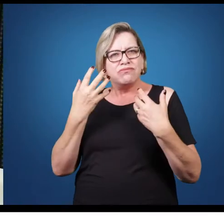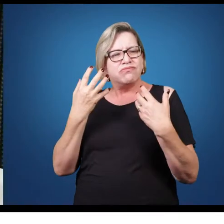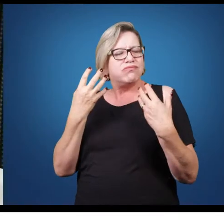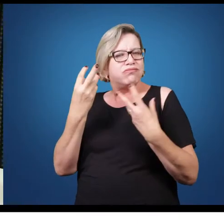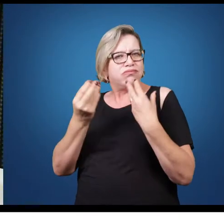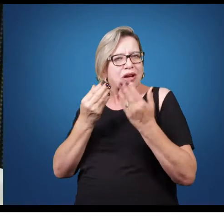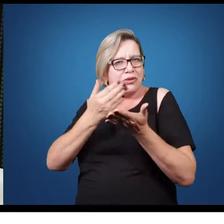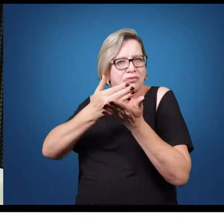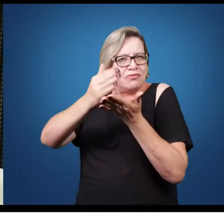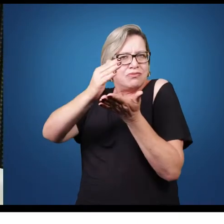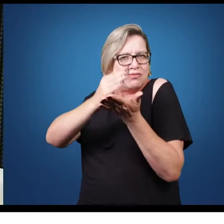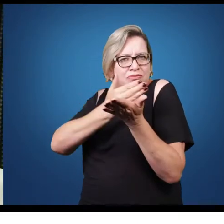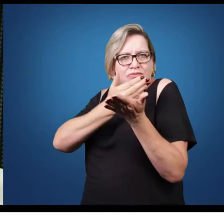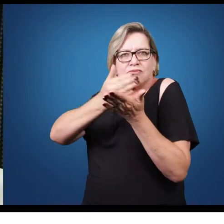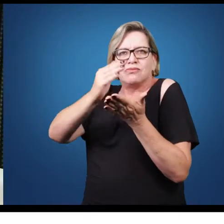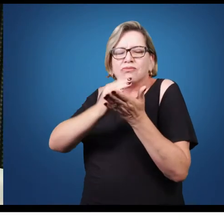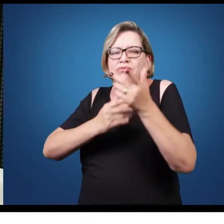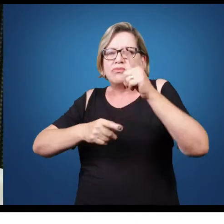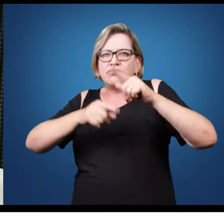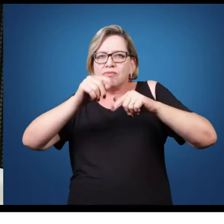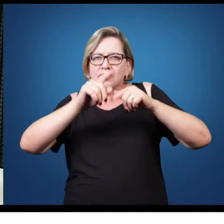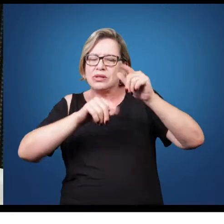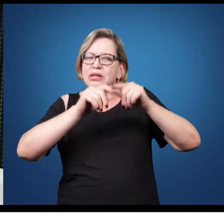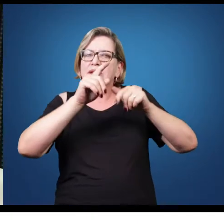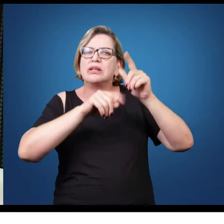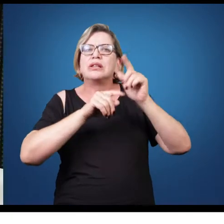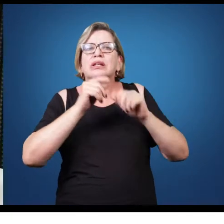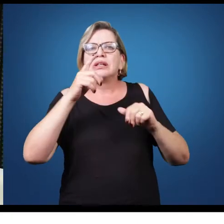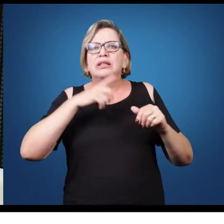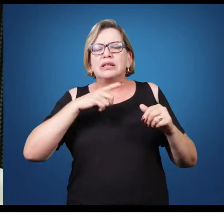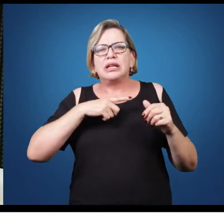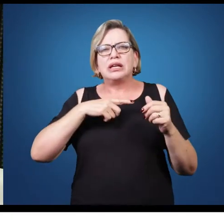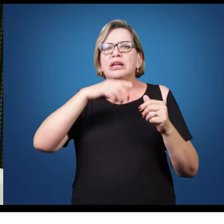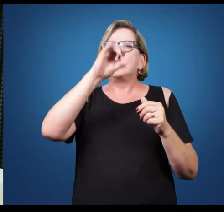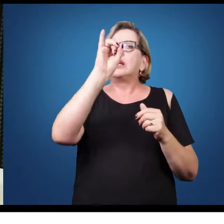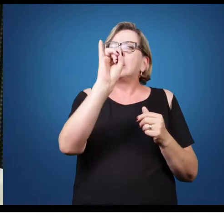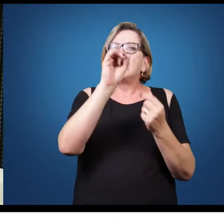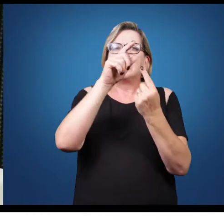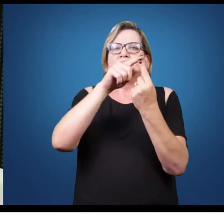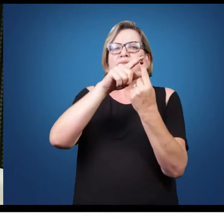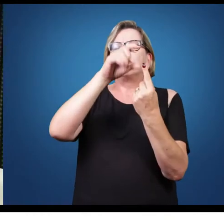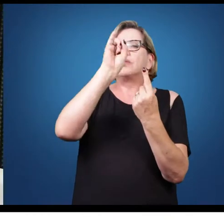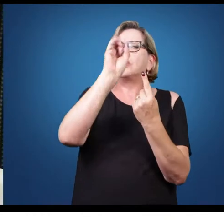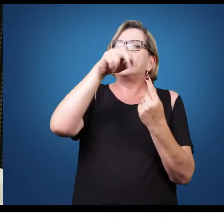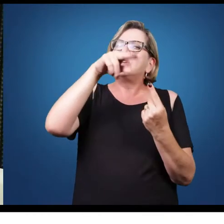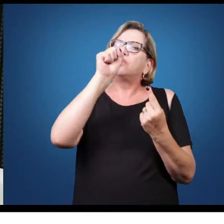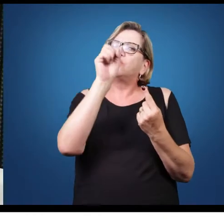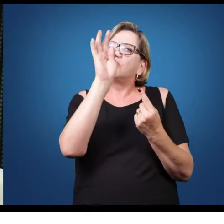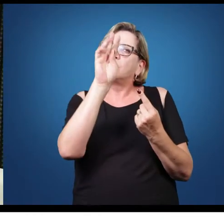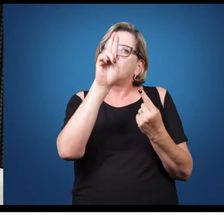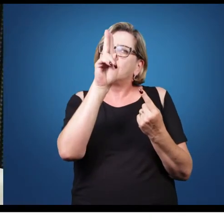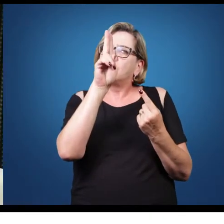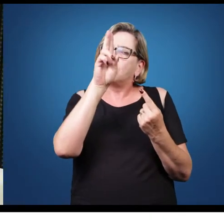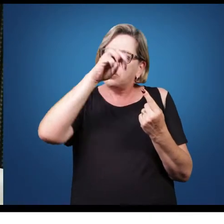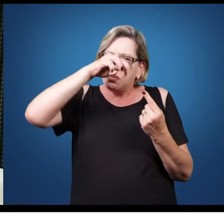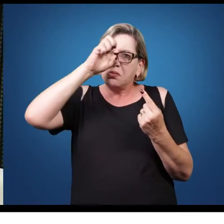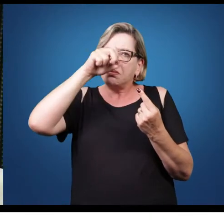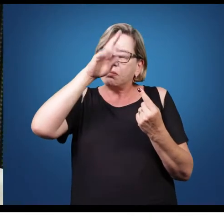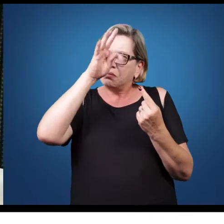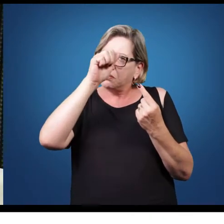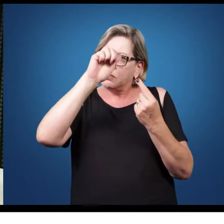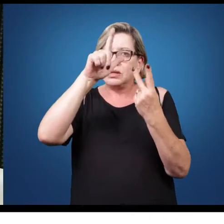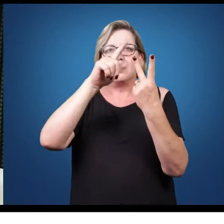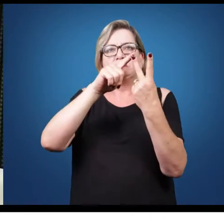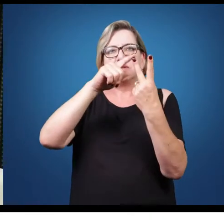a materialmente os objetos por exemplo se divide entre os que tentavam explicar e música funcional eua divisão material onde